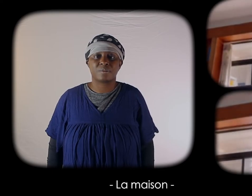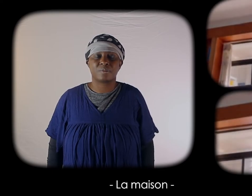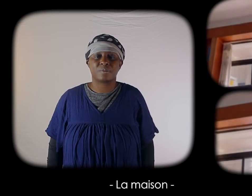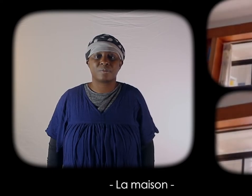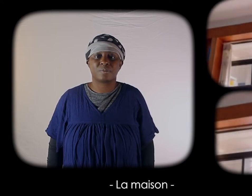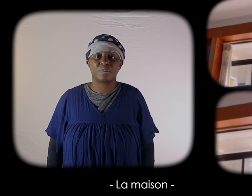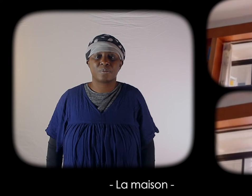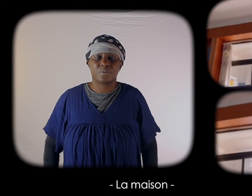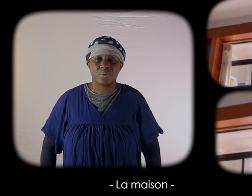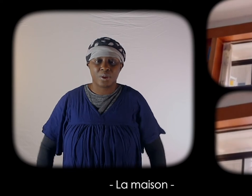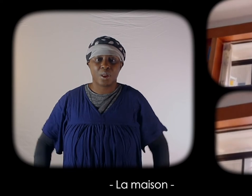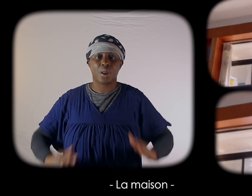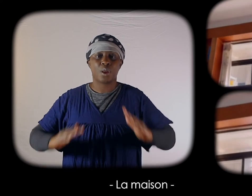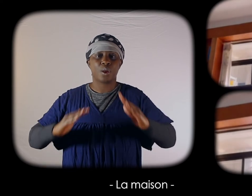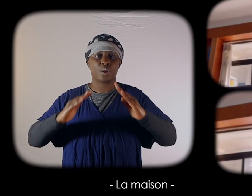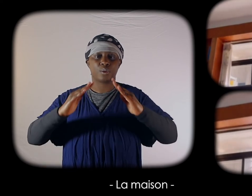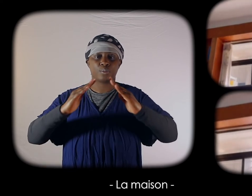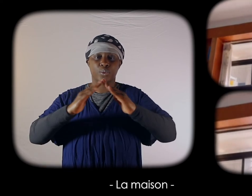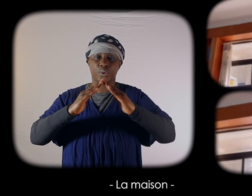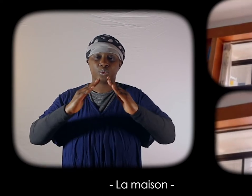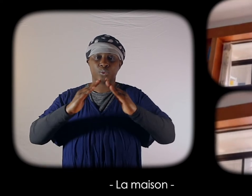重建家园，